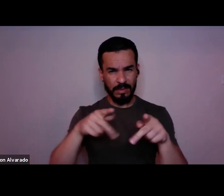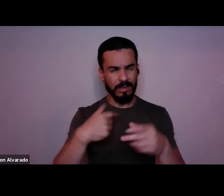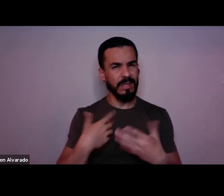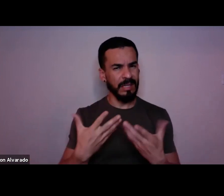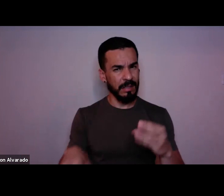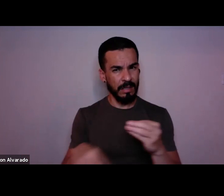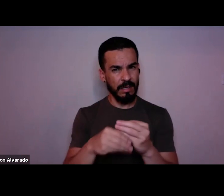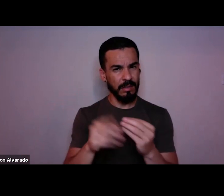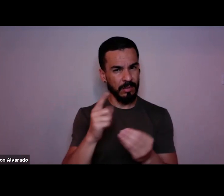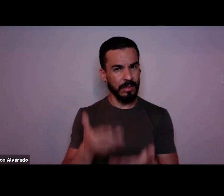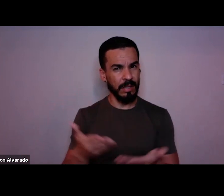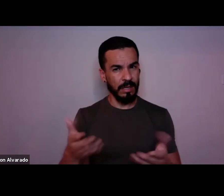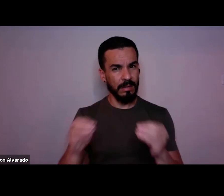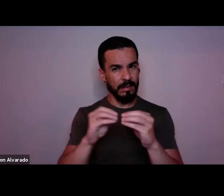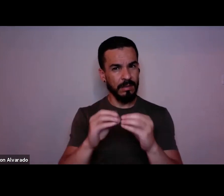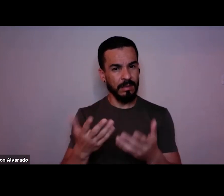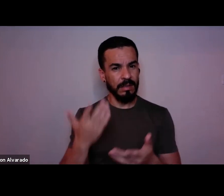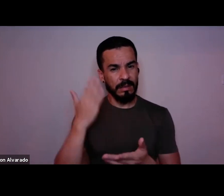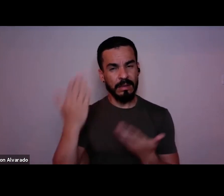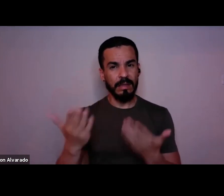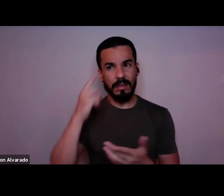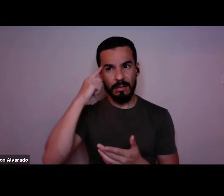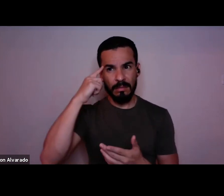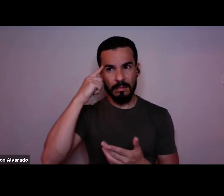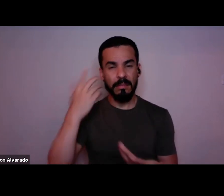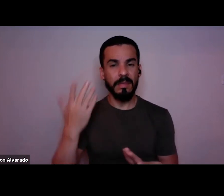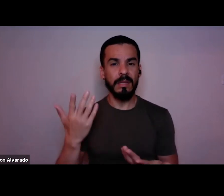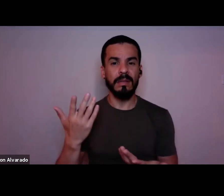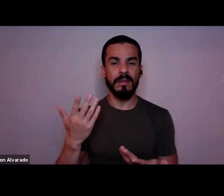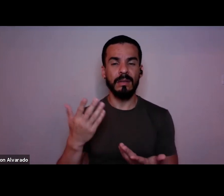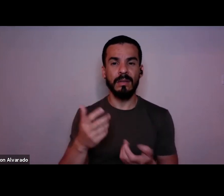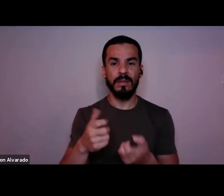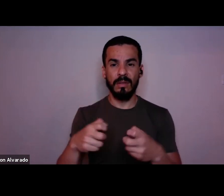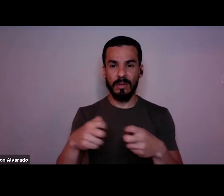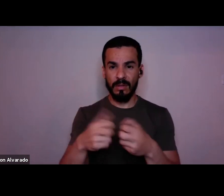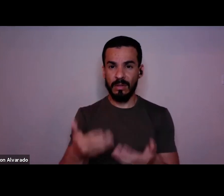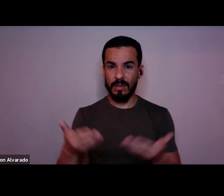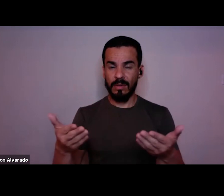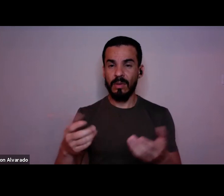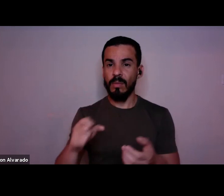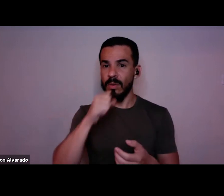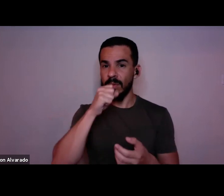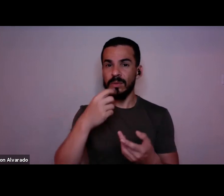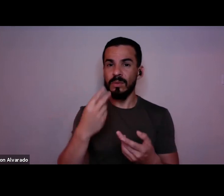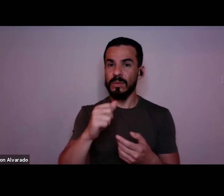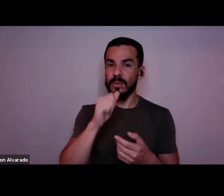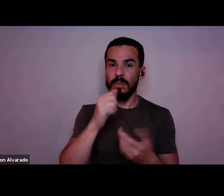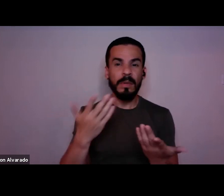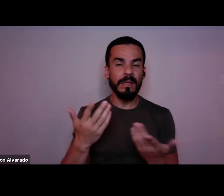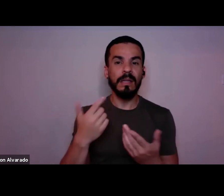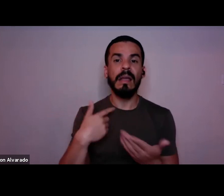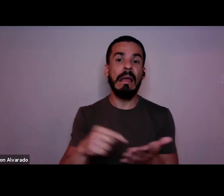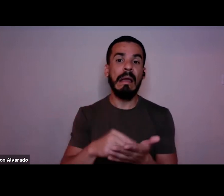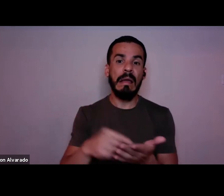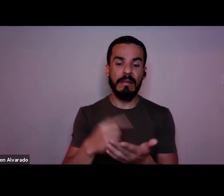agregarle un elemento más Y es que tal vez pienso en en los dispositivos electrónicos como chupones como chupetas que a veces